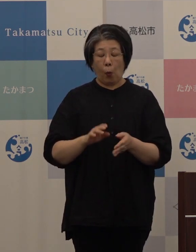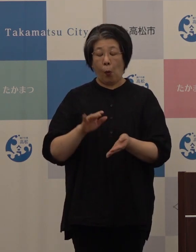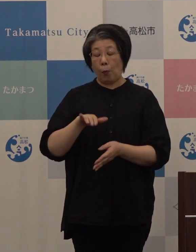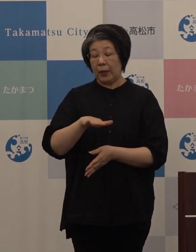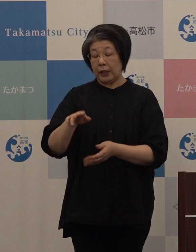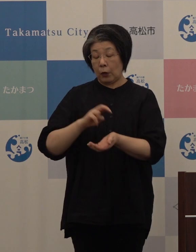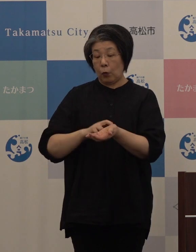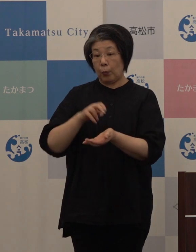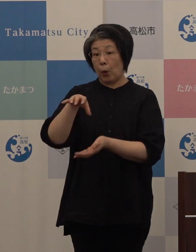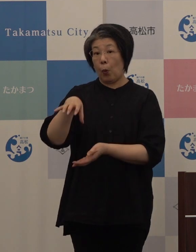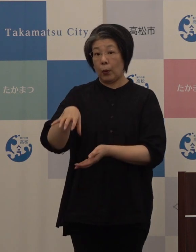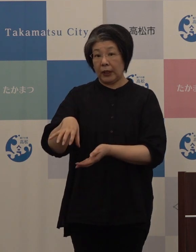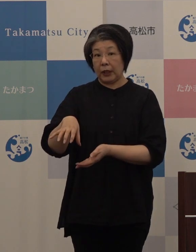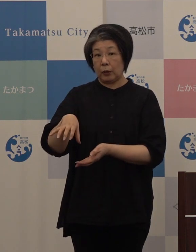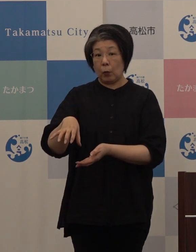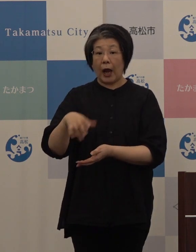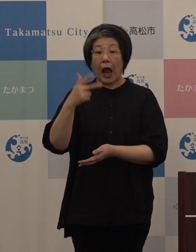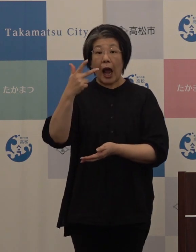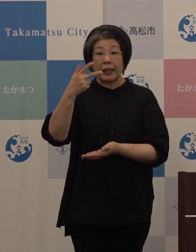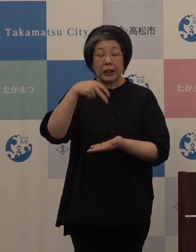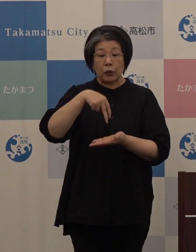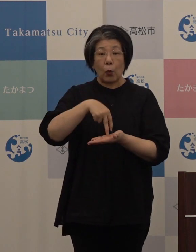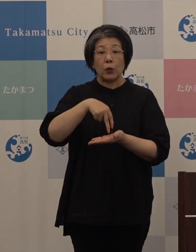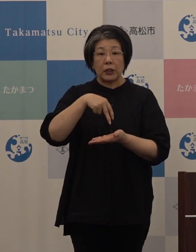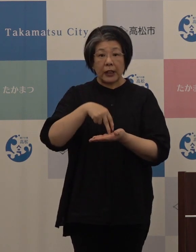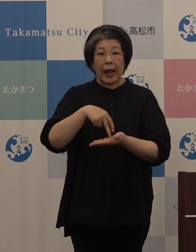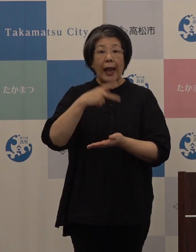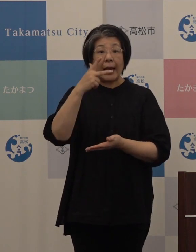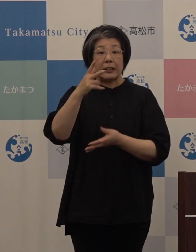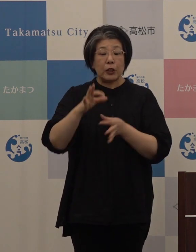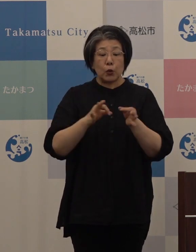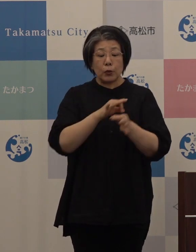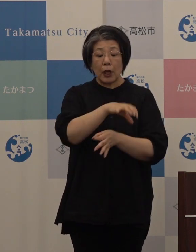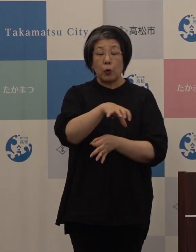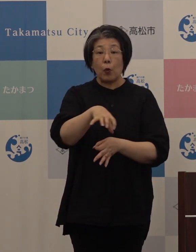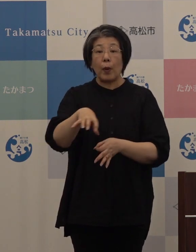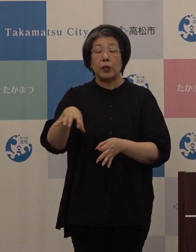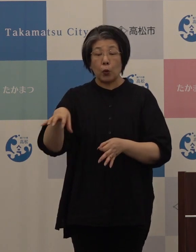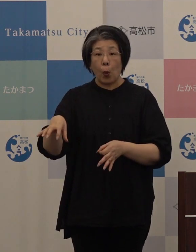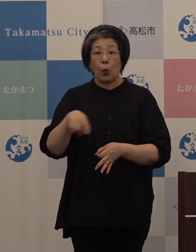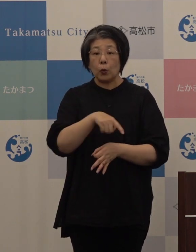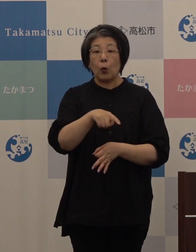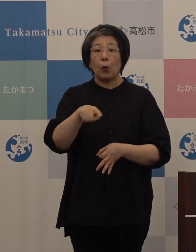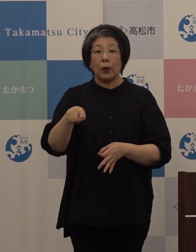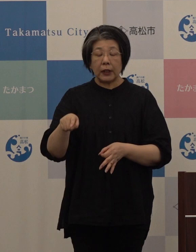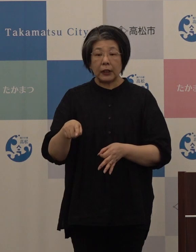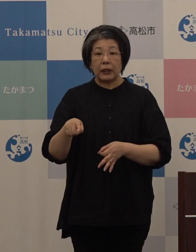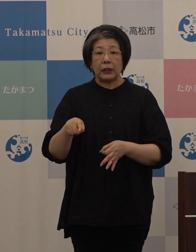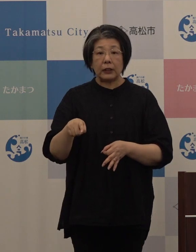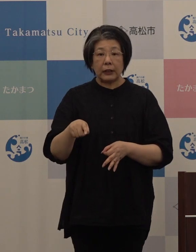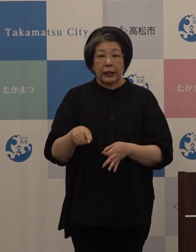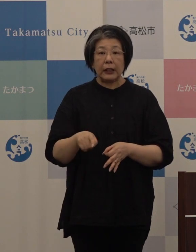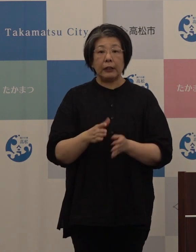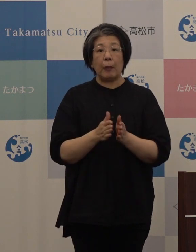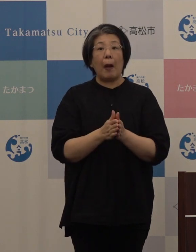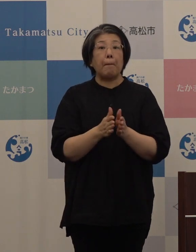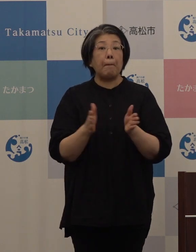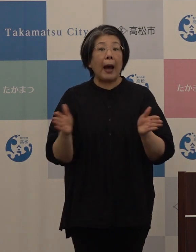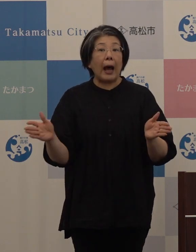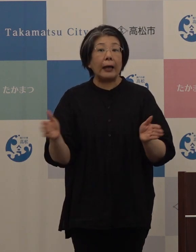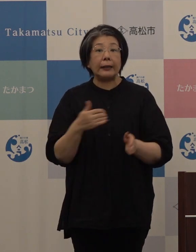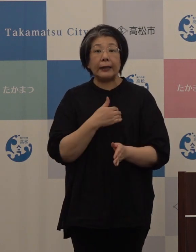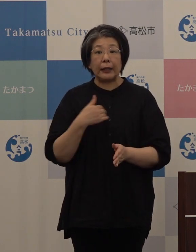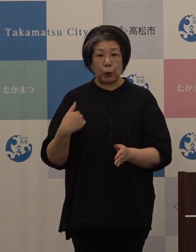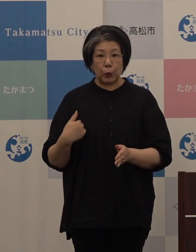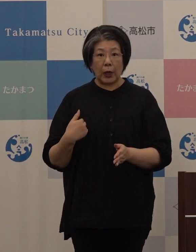ね、市の管轄するところでの限定の部分になってくると思うんですが、そのあたり例えばもっとこう全体的に広げていこうとか、そういう